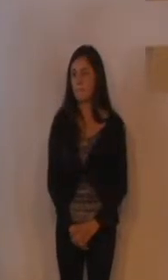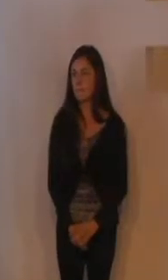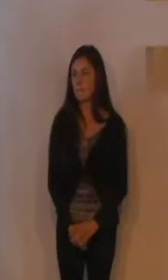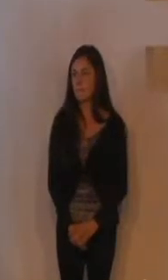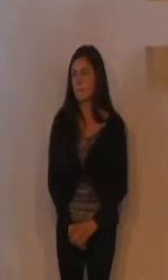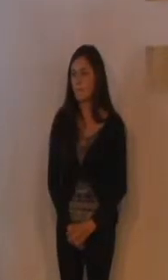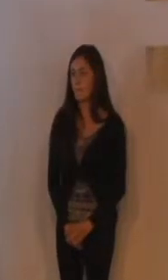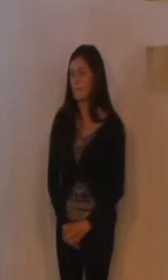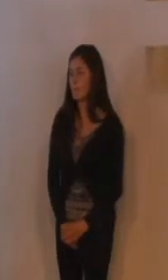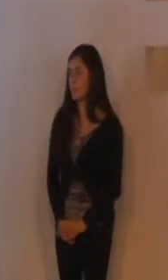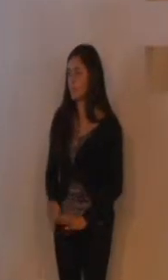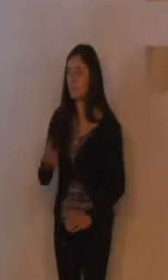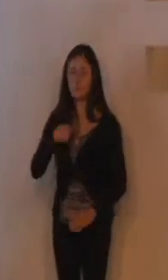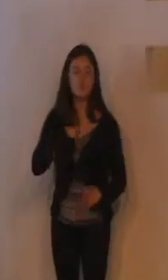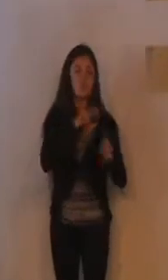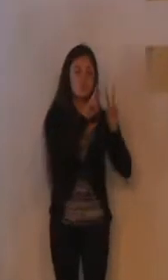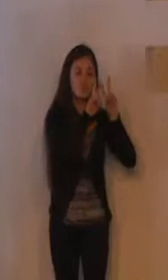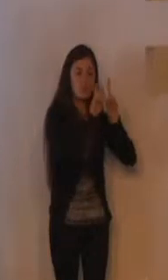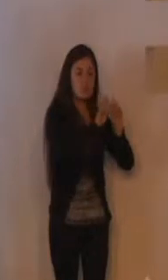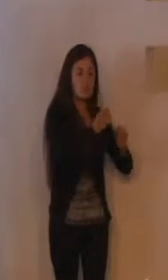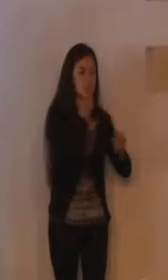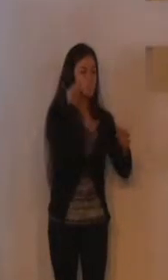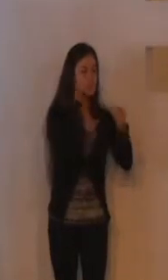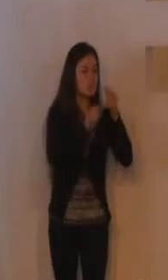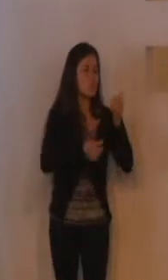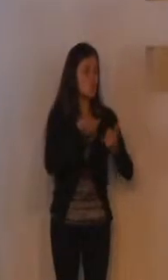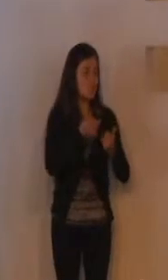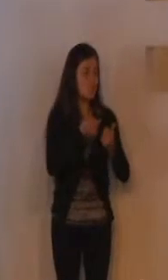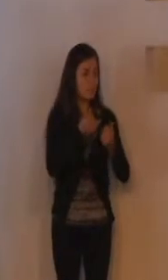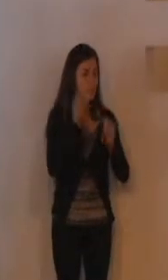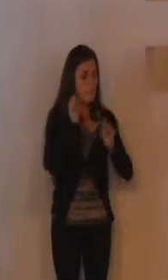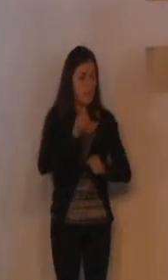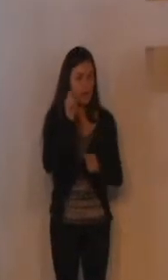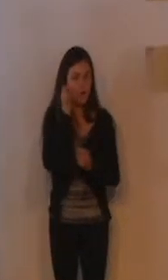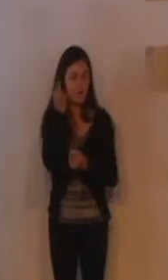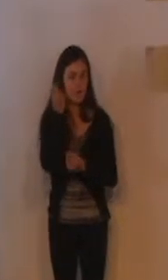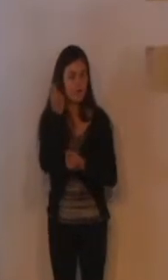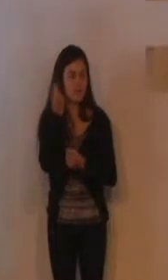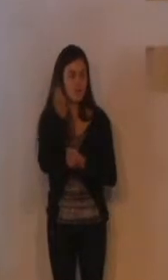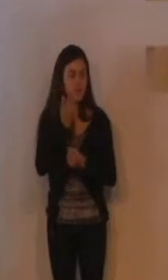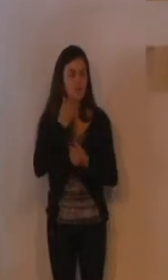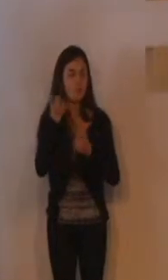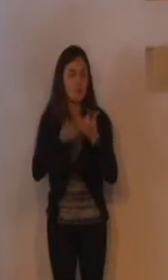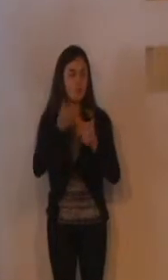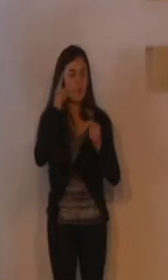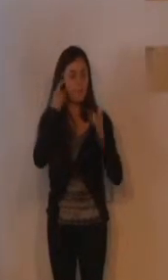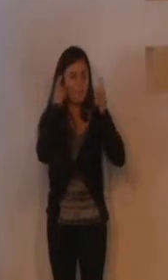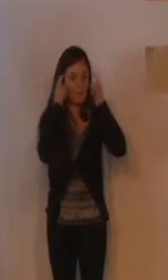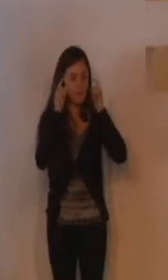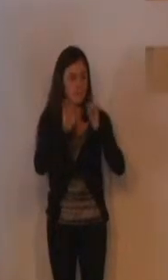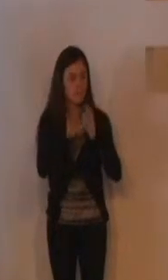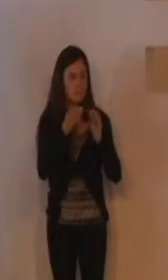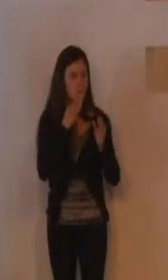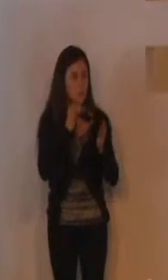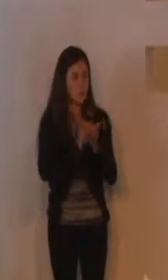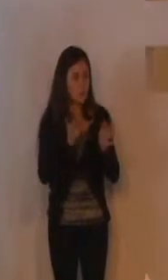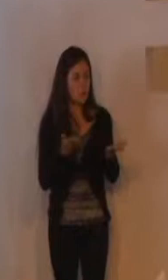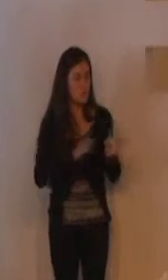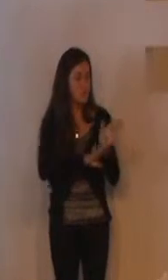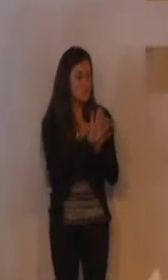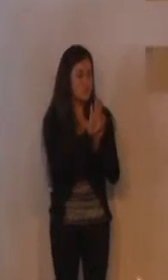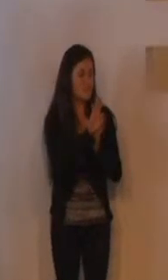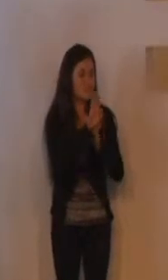¿Qué se pretende con esta investigación? Comprender cuál es el tipo de conocimiento, de pensamiento que sobre la